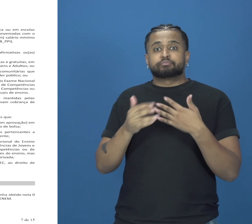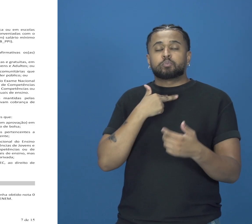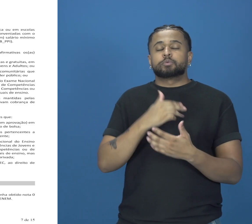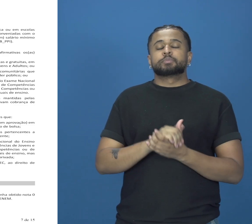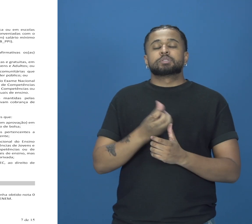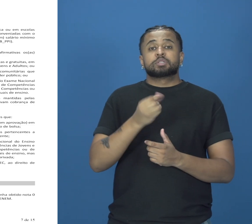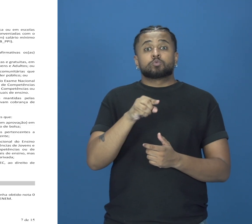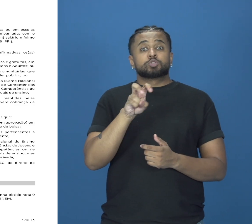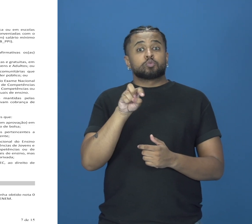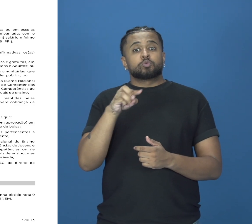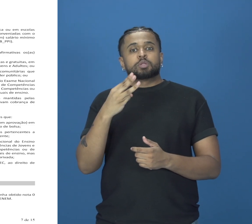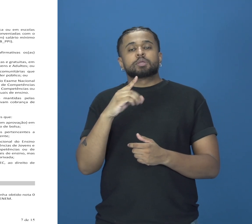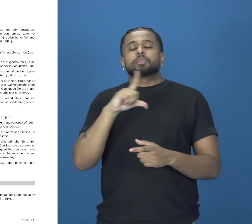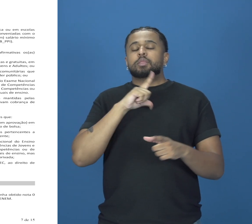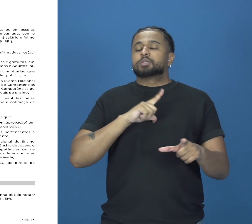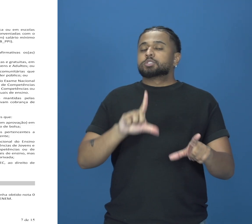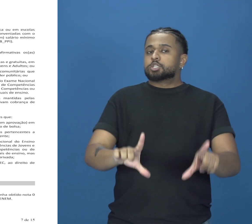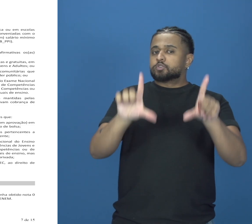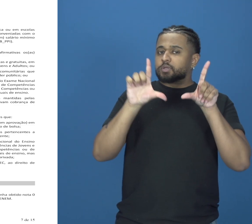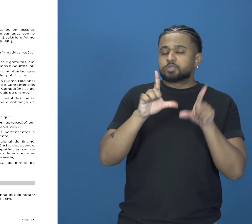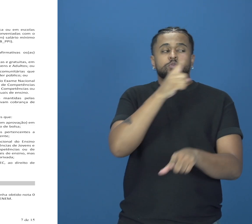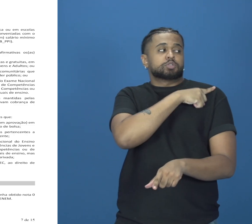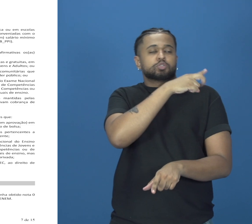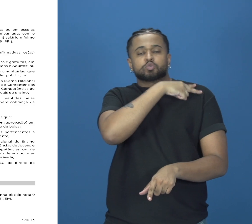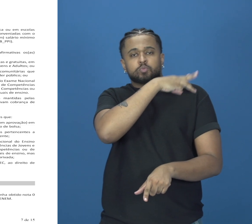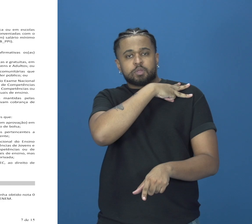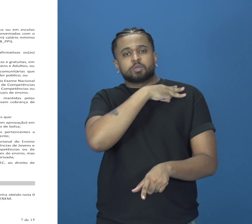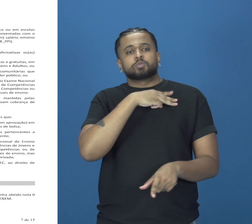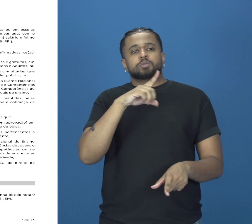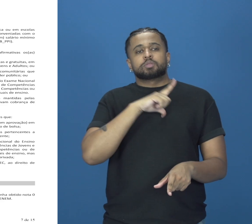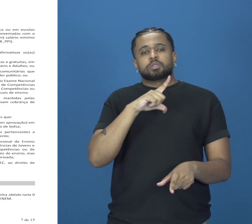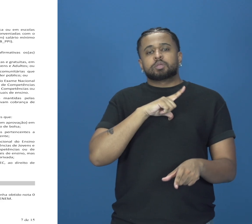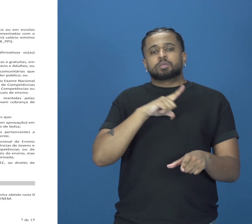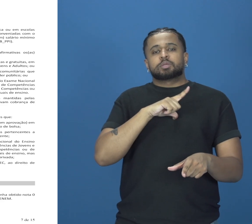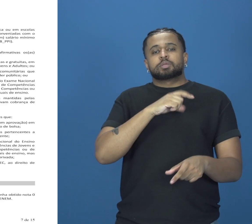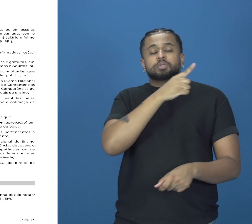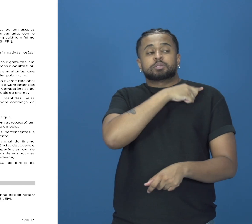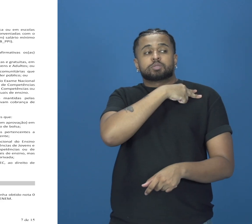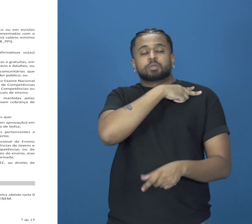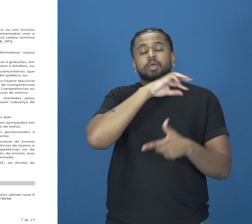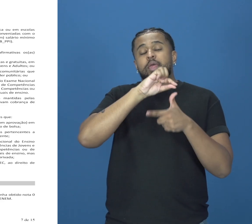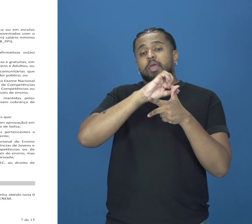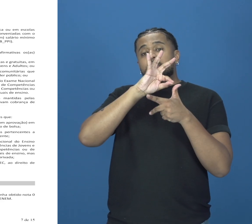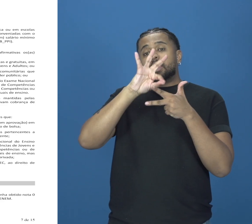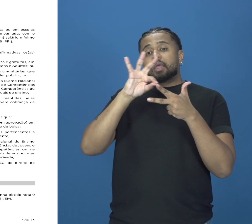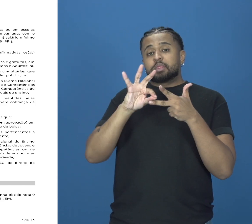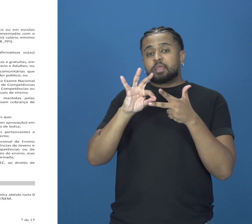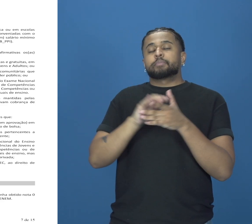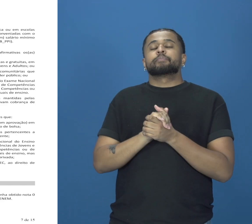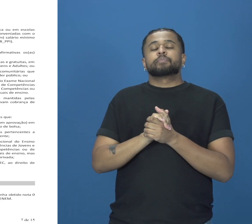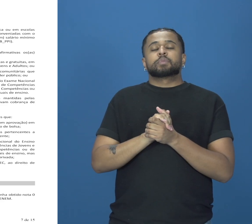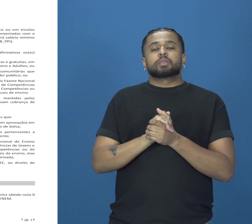6.5.3 tenham obtido certificação do ensino médio pelo Exame Nacional do Ensino Médio, Enem, do